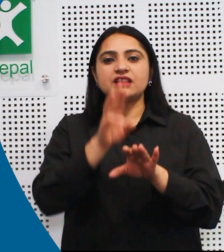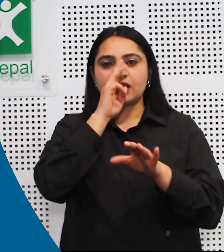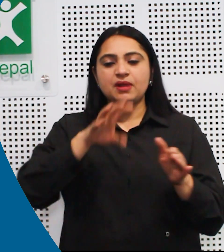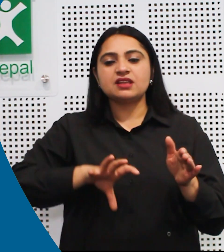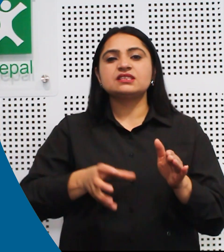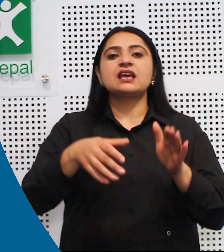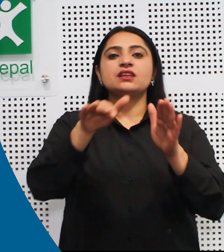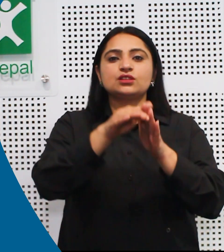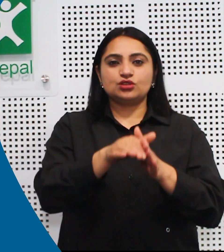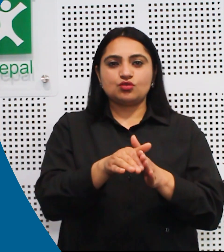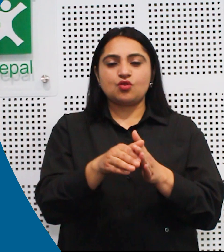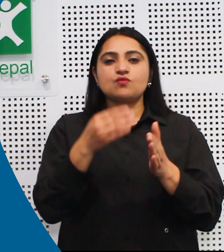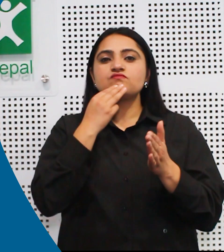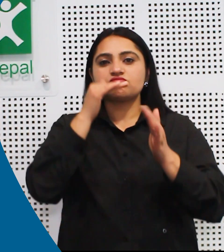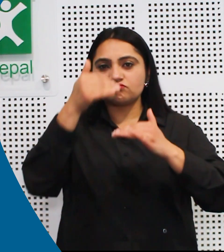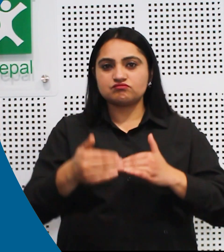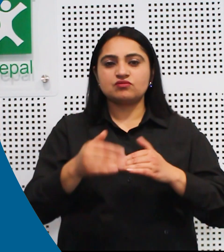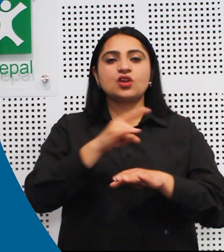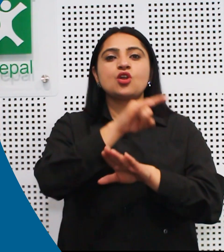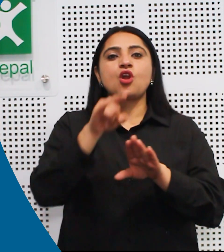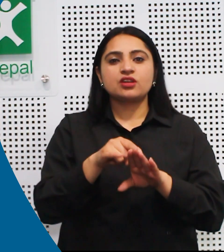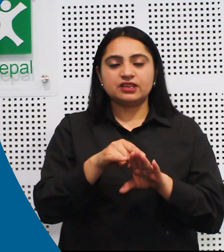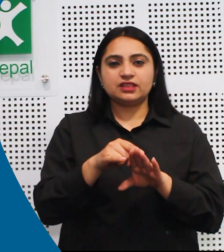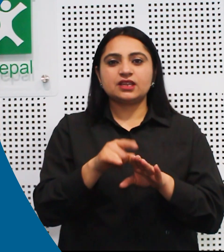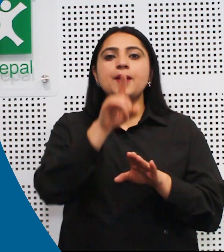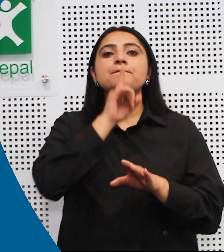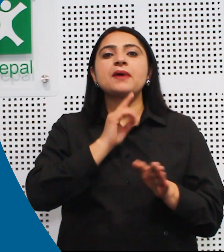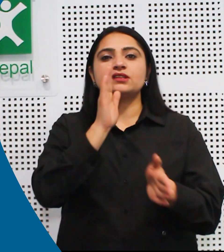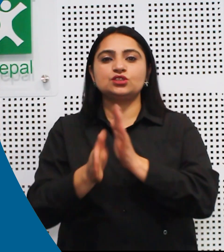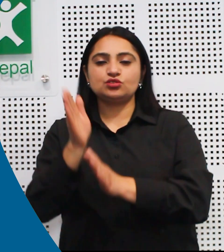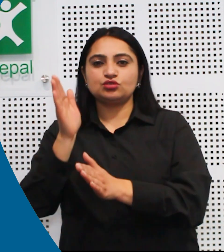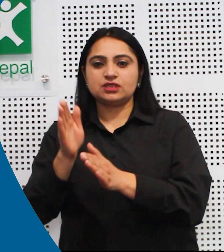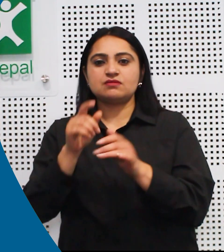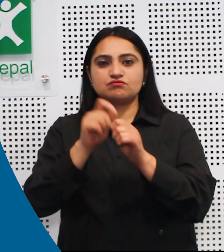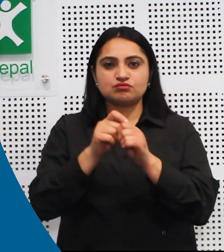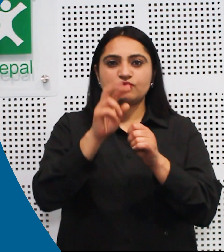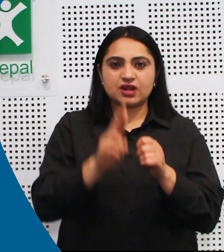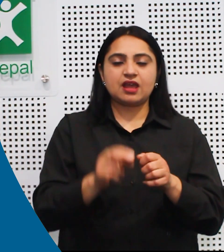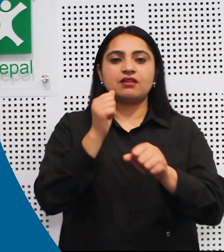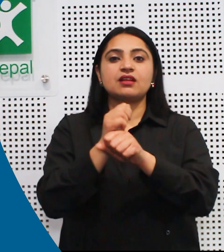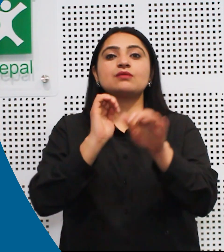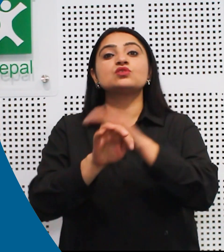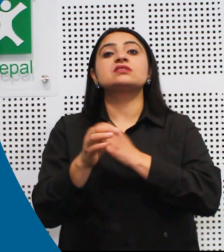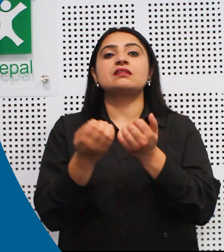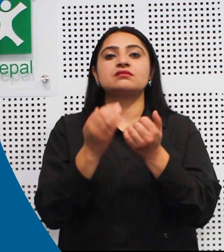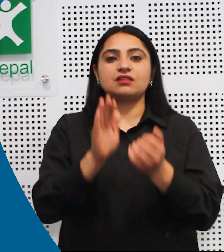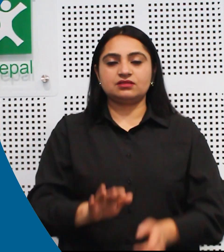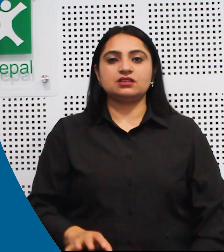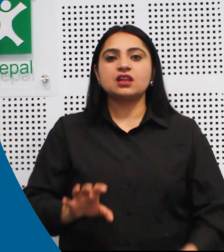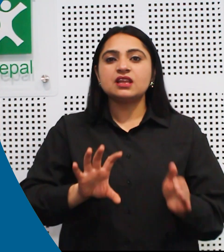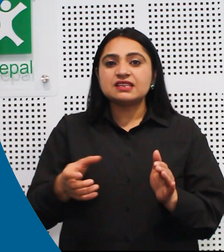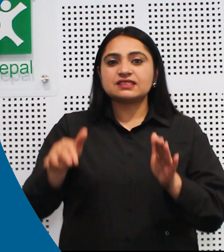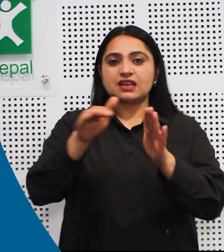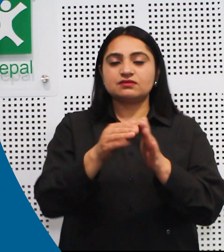स्थानीय तहका आवधिक, रणनीतिक तथा वार्षिक योजना तर्जुमा भई कार्यान्वयन हुने गर्दछन्। स्थानीय